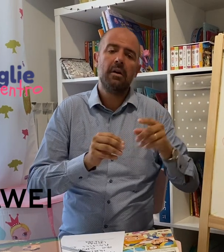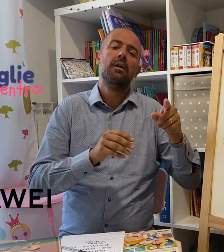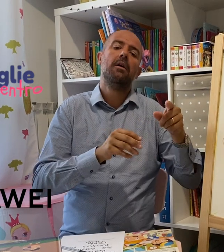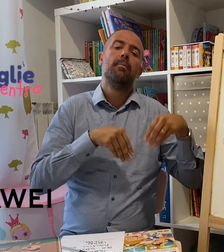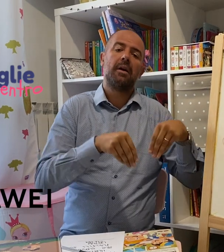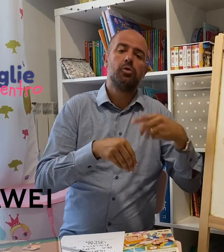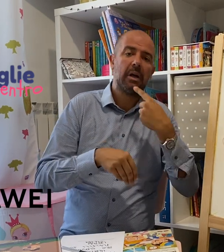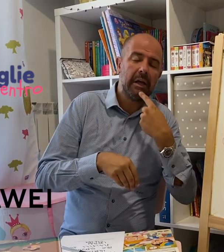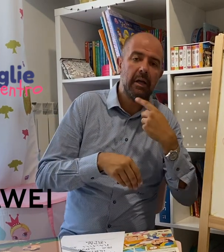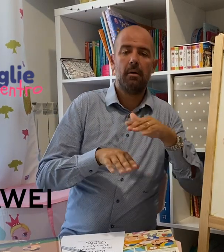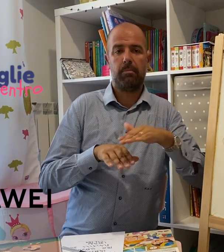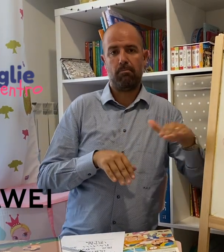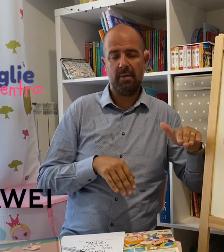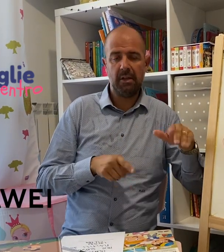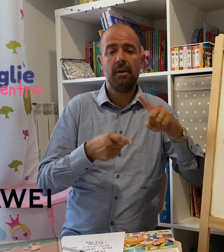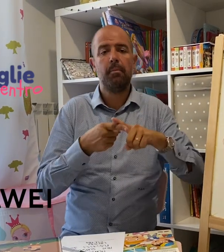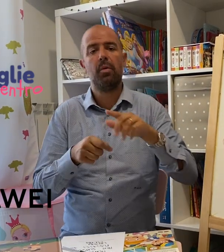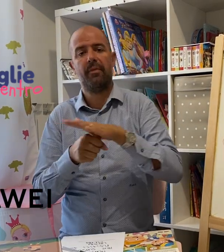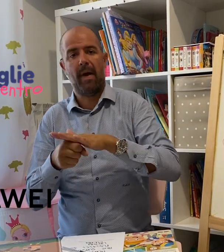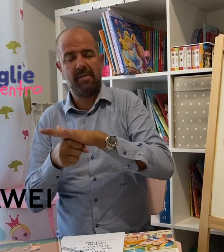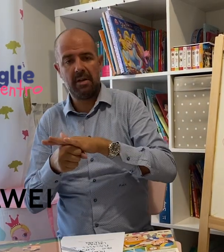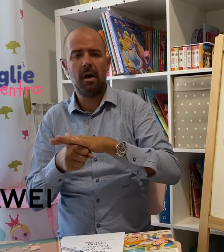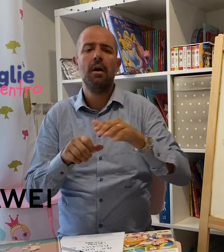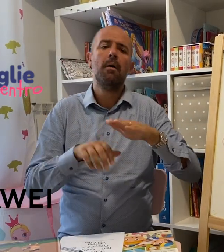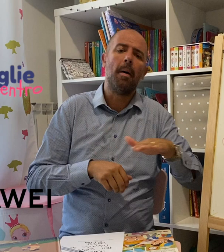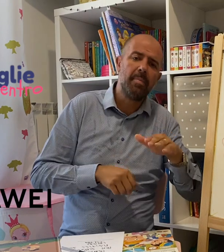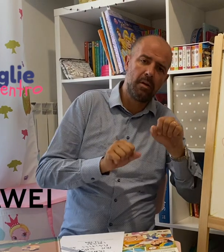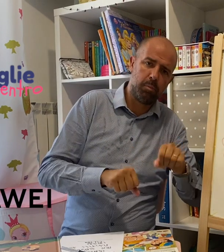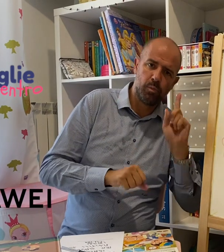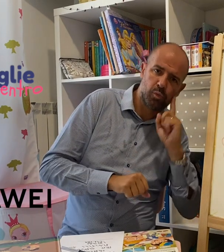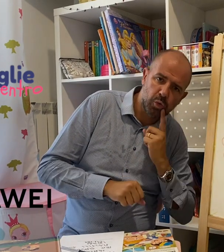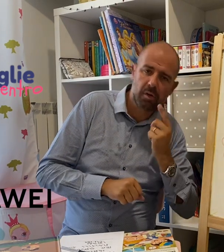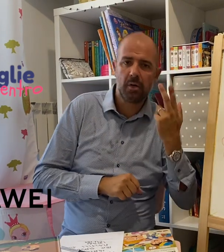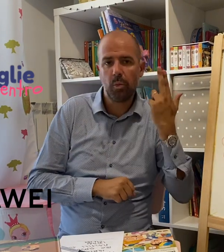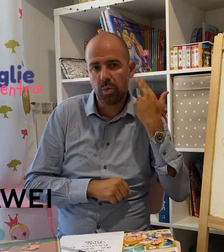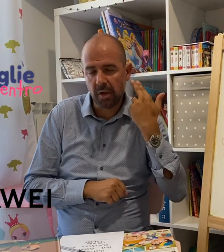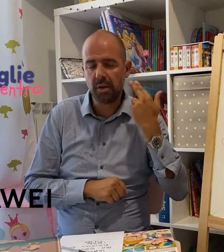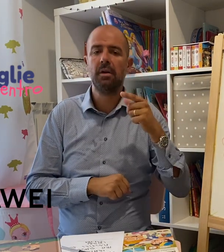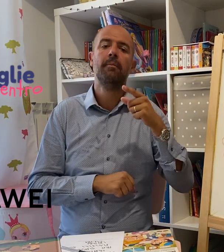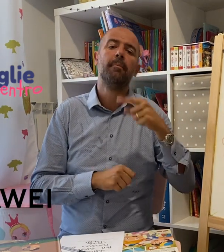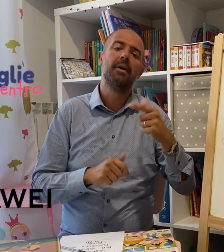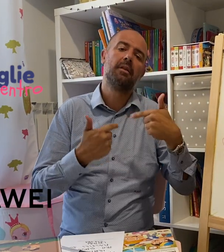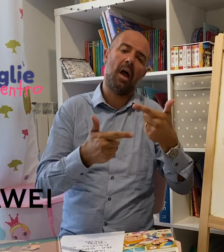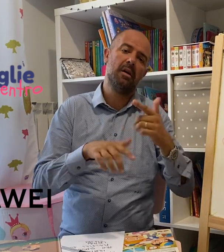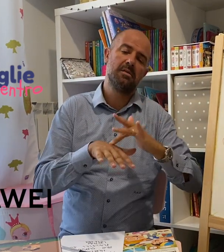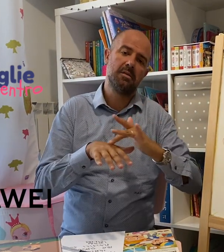come partecipi bambini più famiglie bambini più utenti per dare